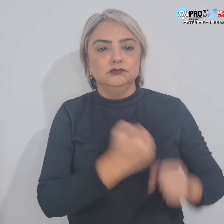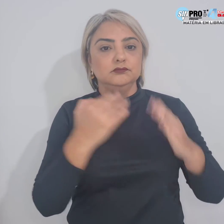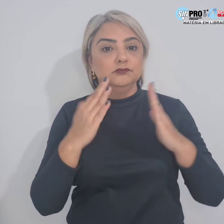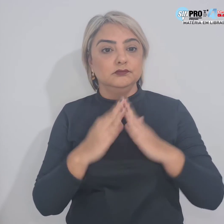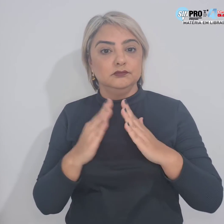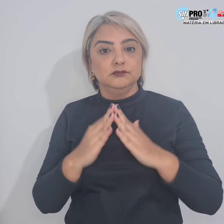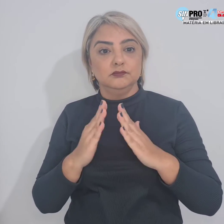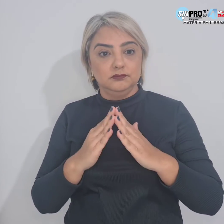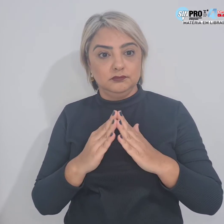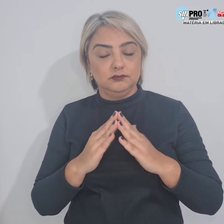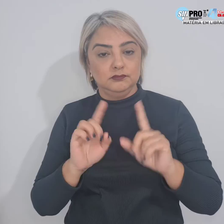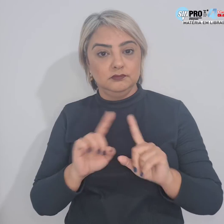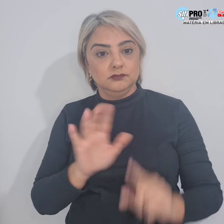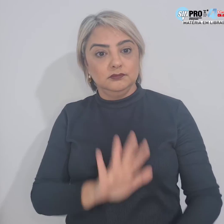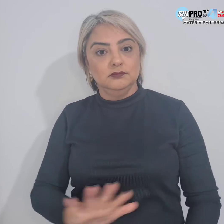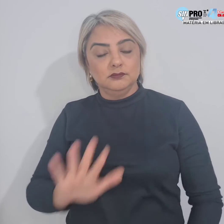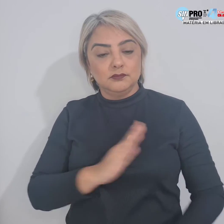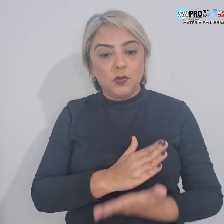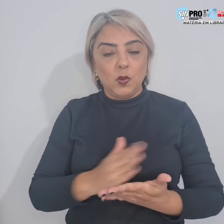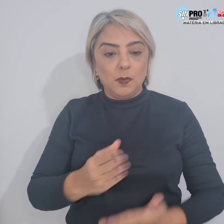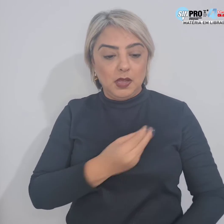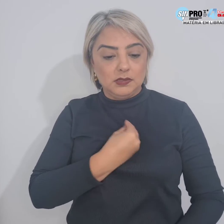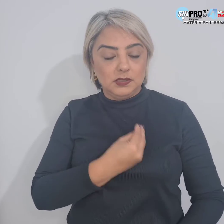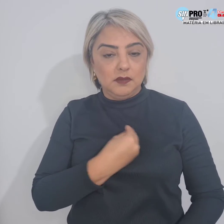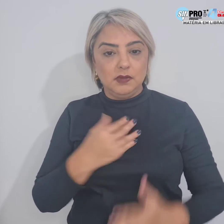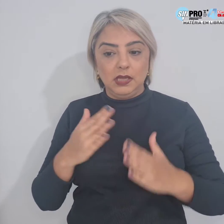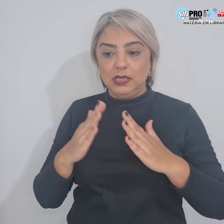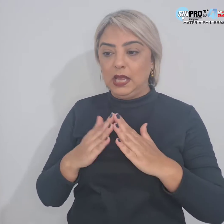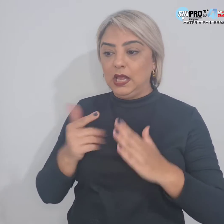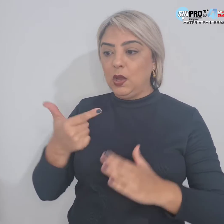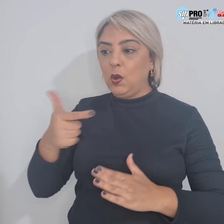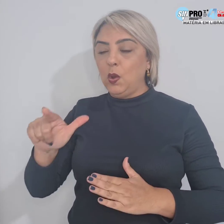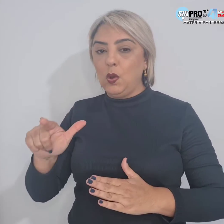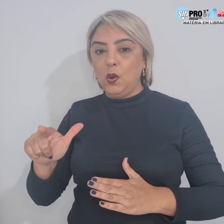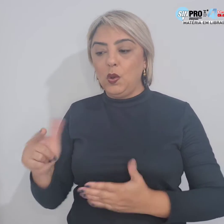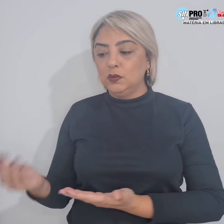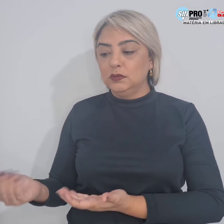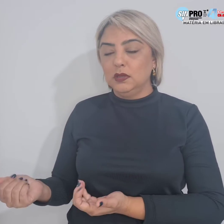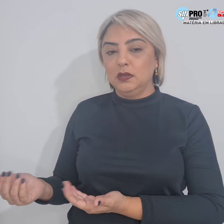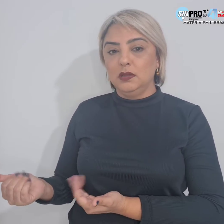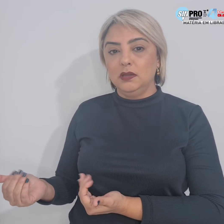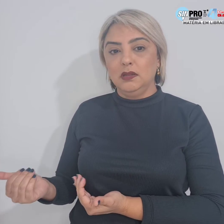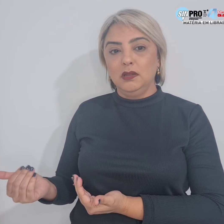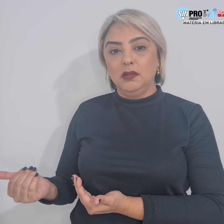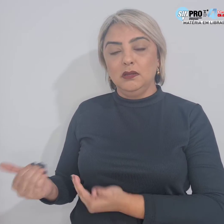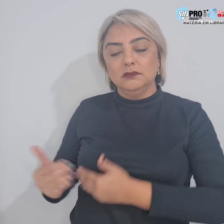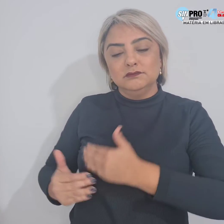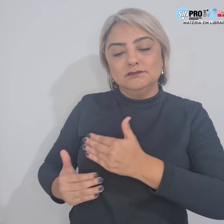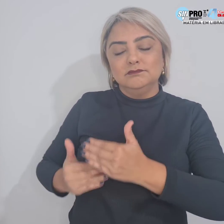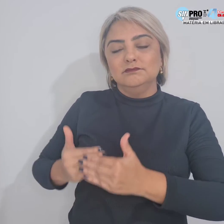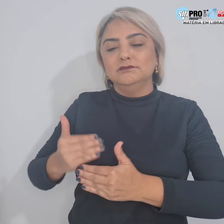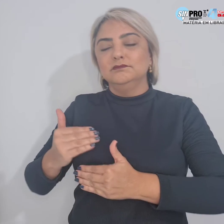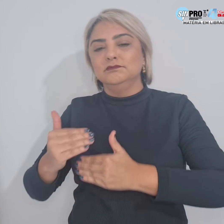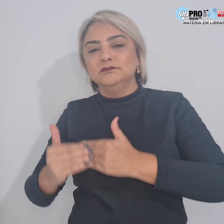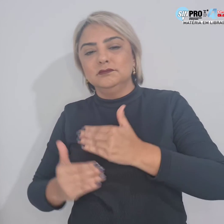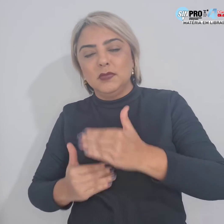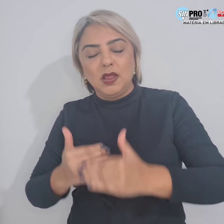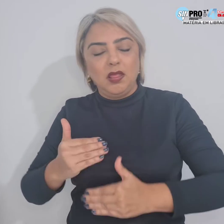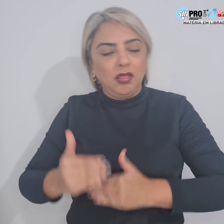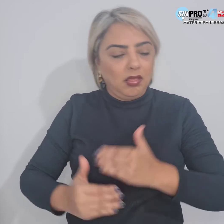domésticas. Geralmente, iniciam a vida na casa alheia na pré-adolescência e vai assim, subempregadas ou